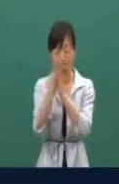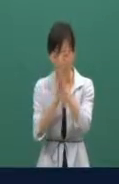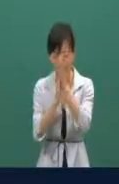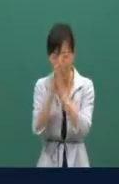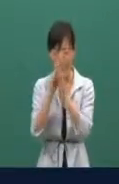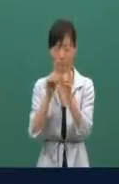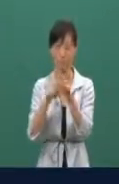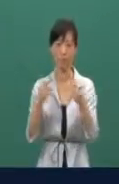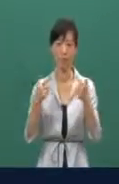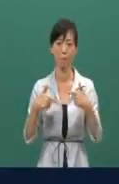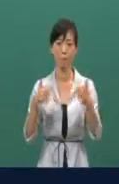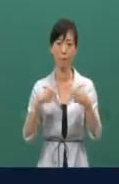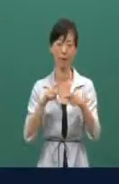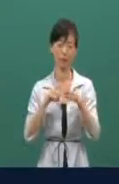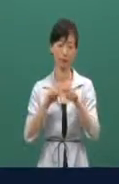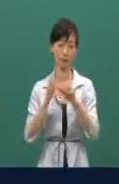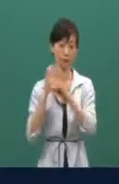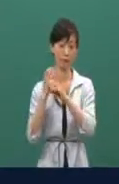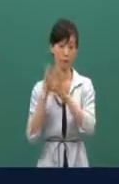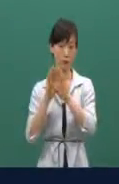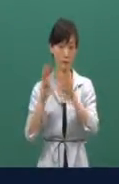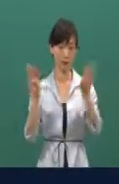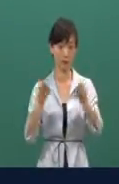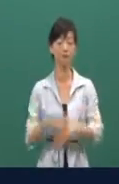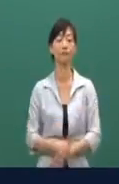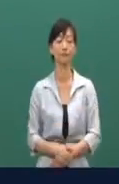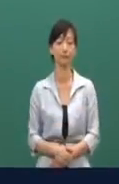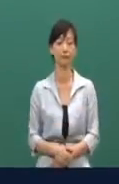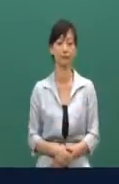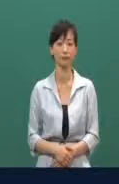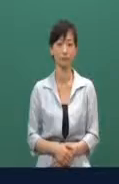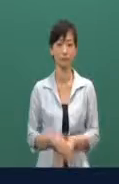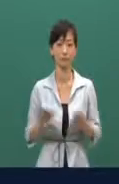この僧を偲んで毎年行われています。